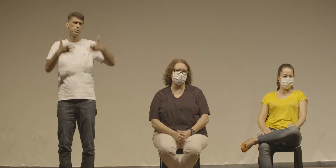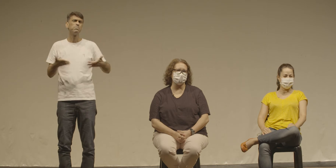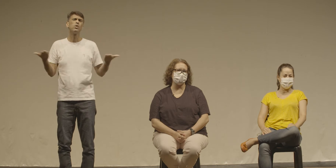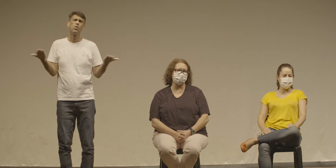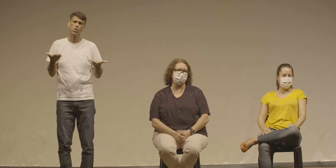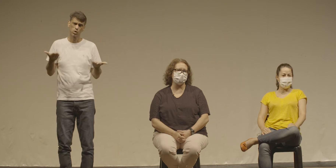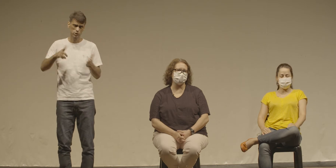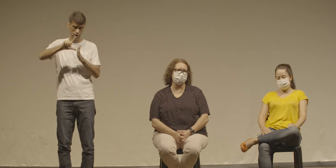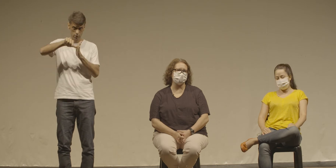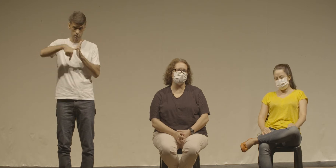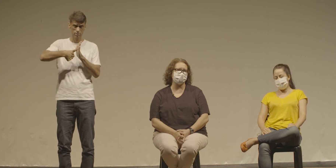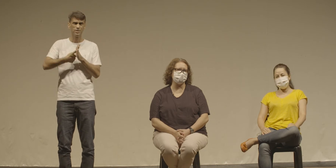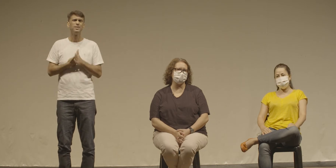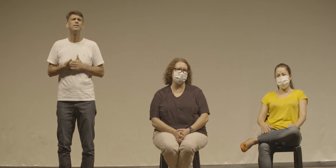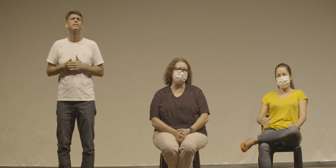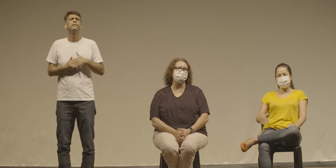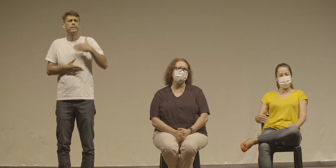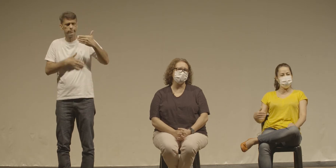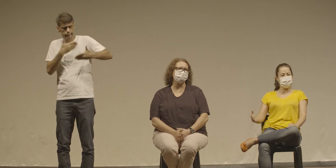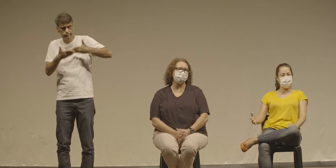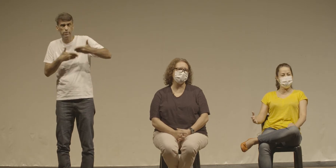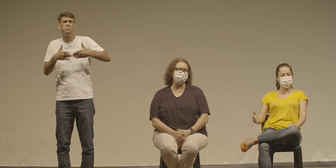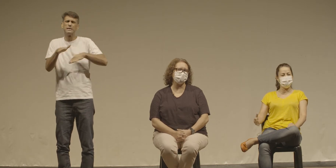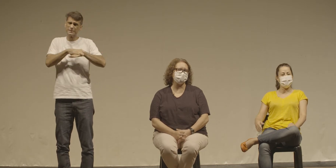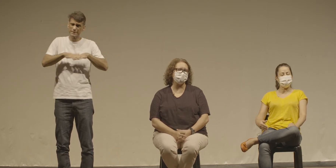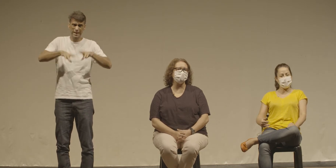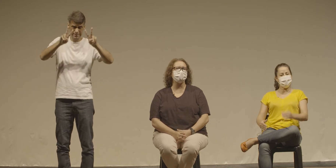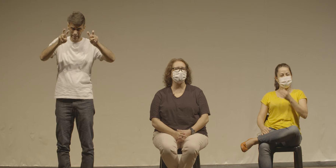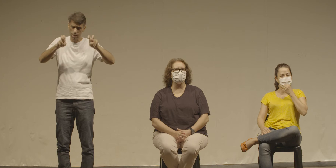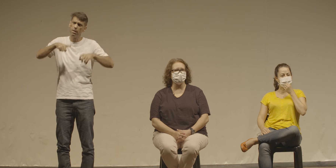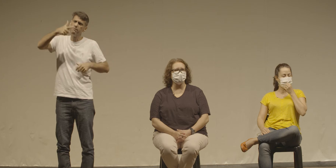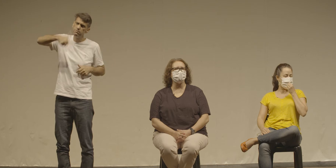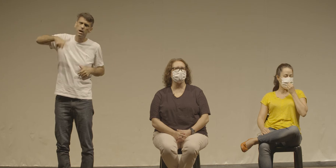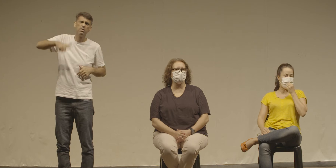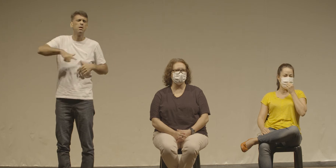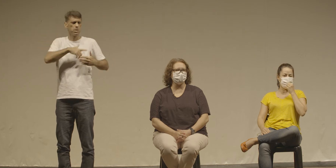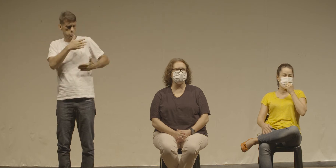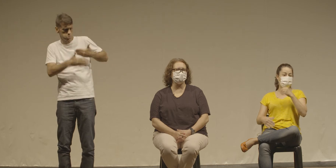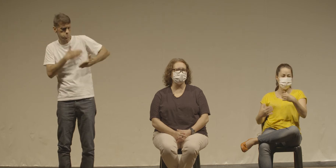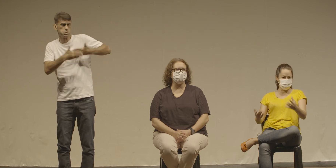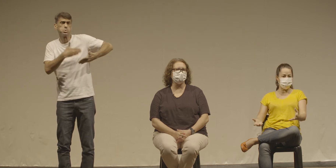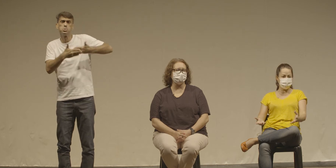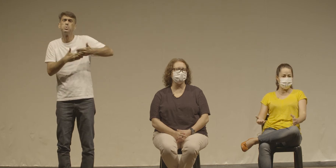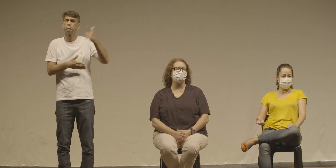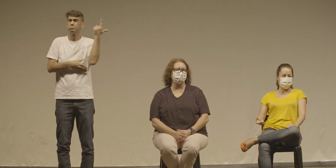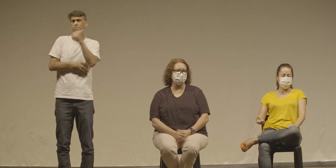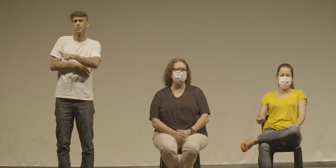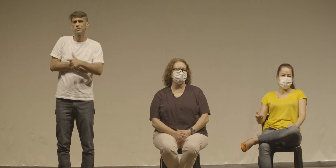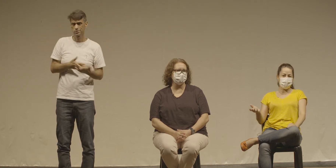hoje. E quanto mais a gente falar sobre isso, mais avanços é capaz de